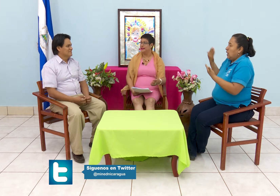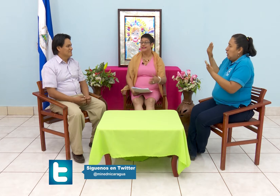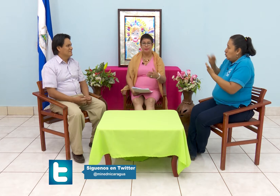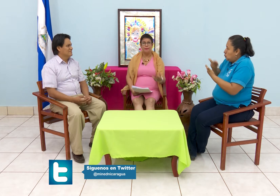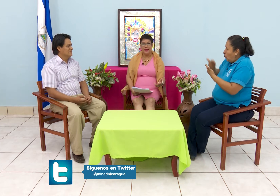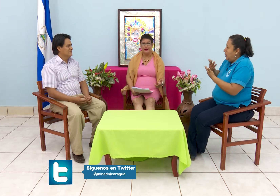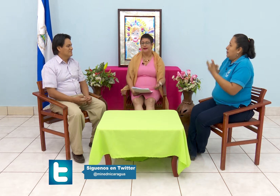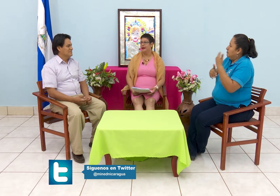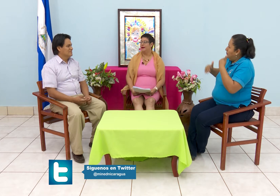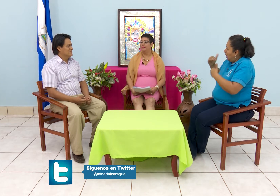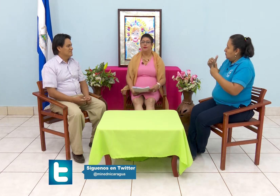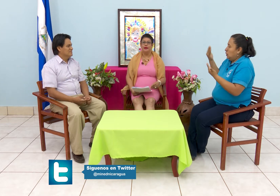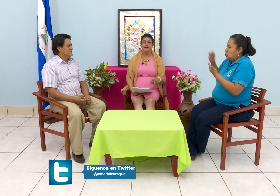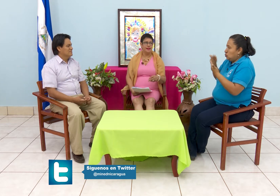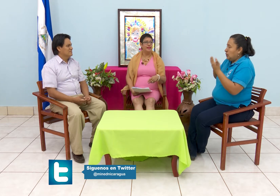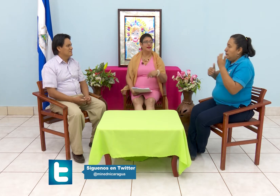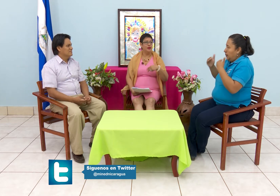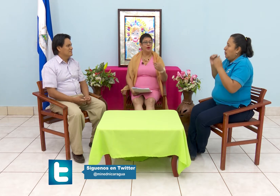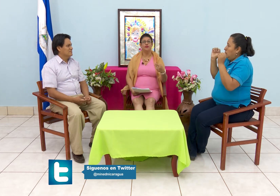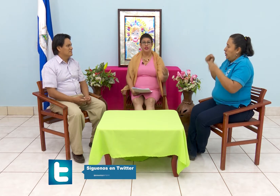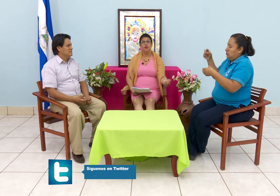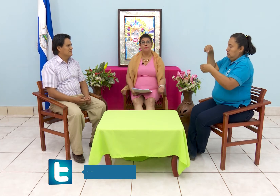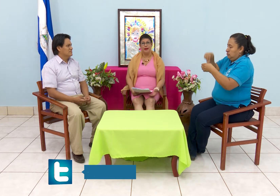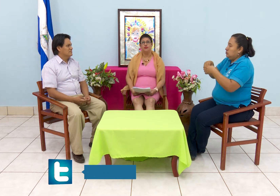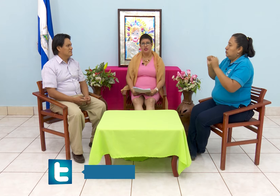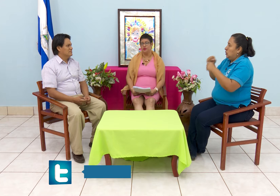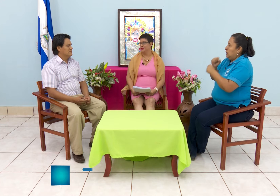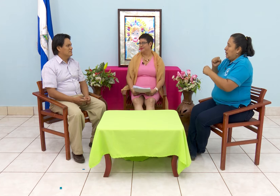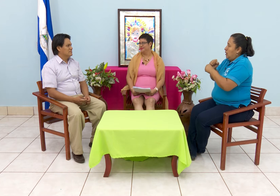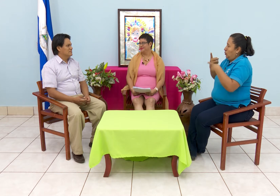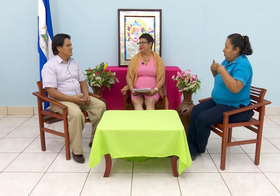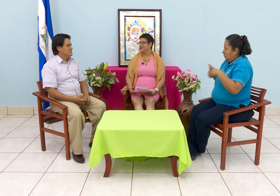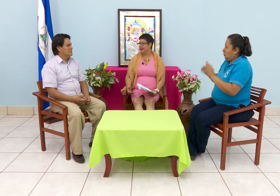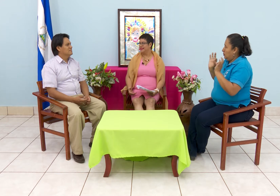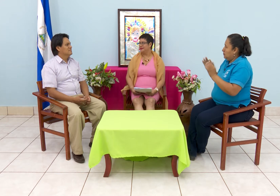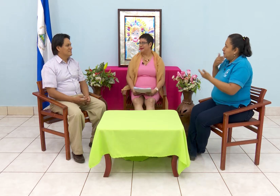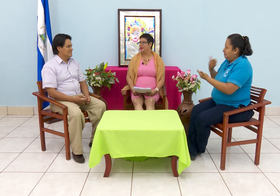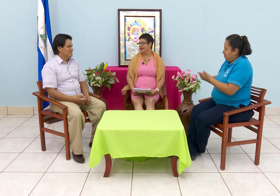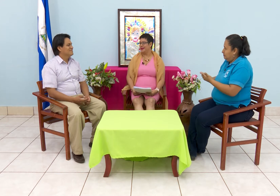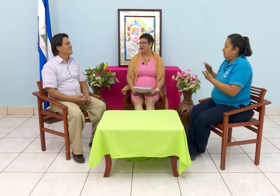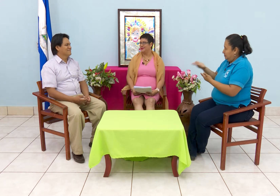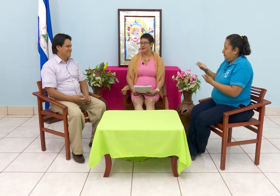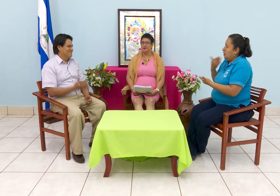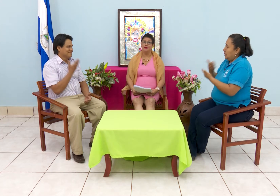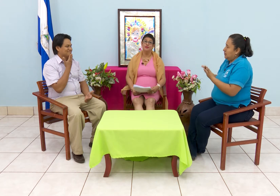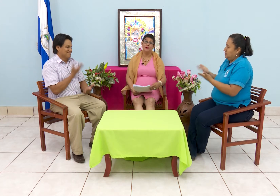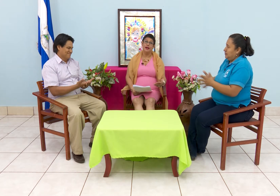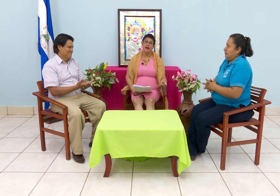que se preparen para poder, ¿verdad?, luego tener un empleo digno. Muchísimas gracias, ¿verdad?, por haber estado con nosotros. Vamos ahora